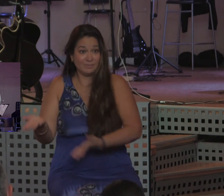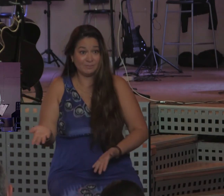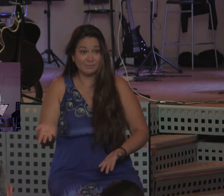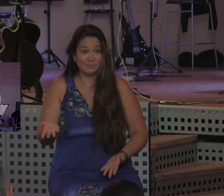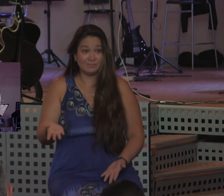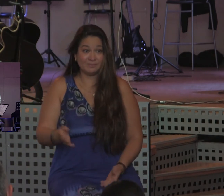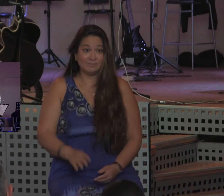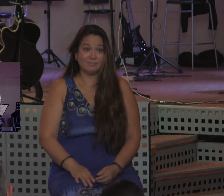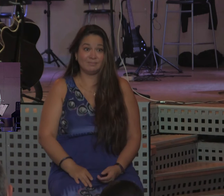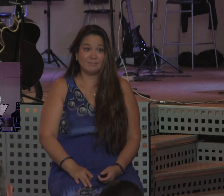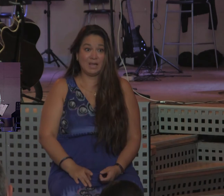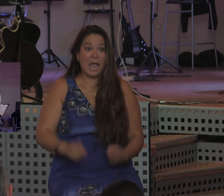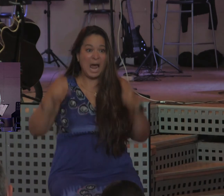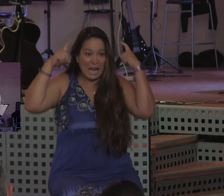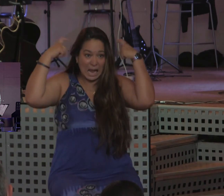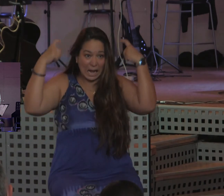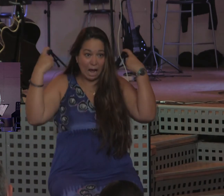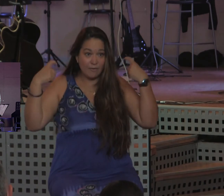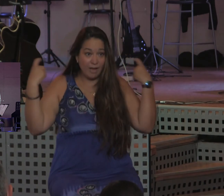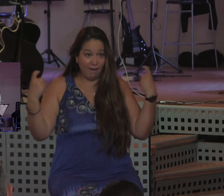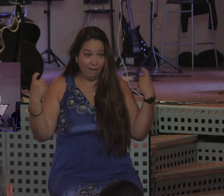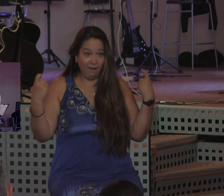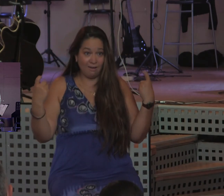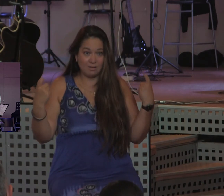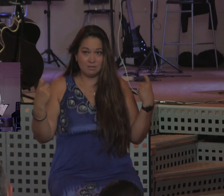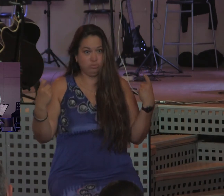La cabra